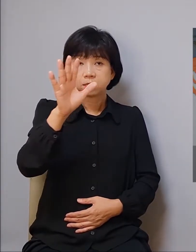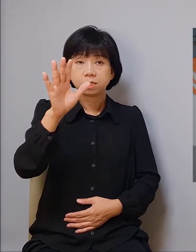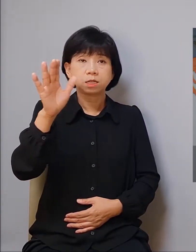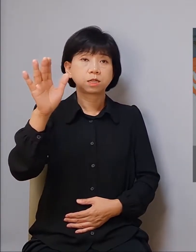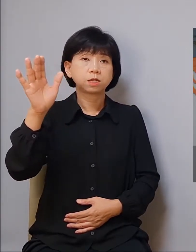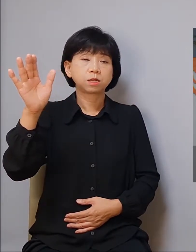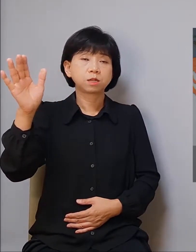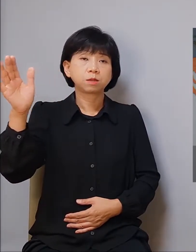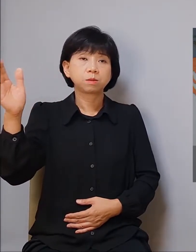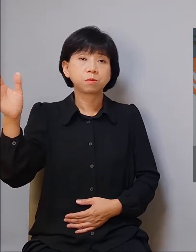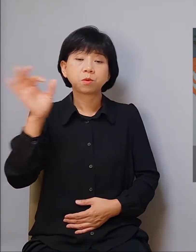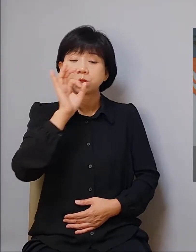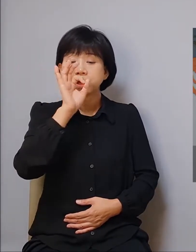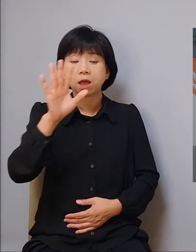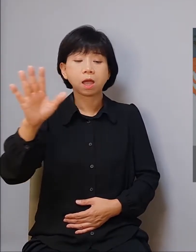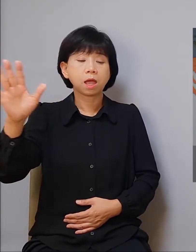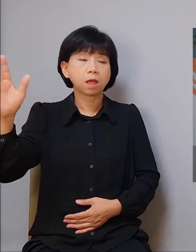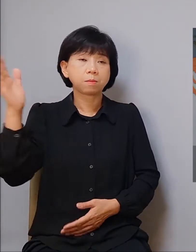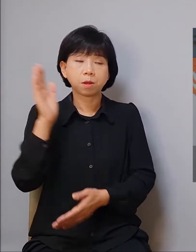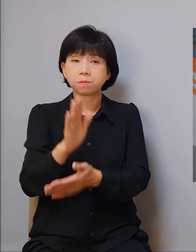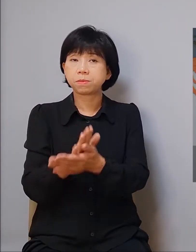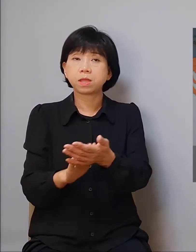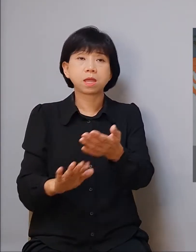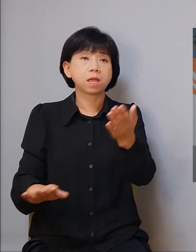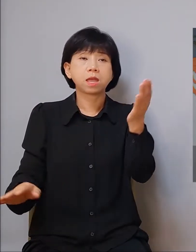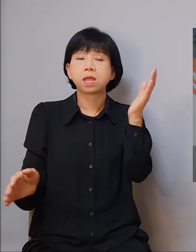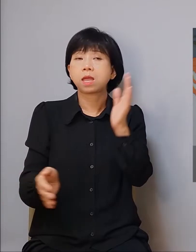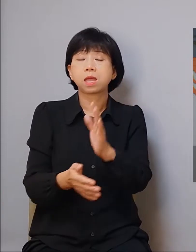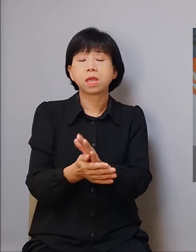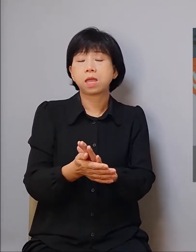자에게 능치 못함